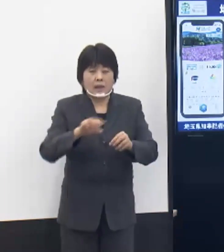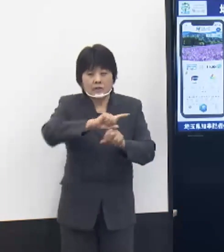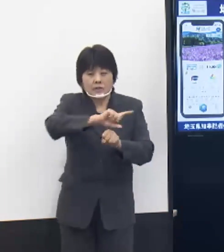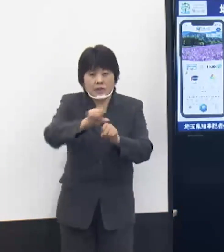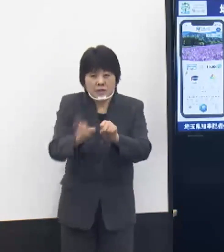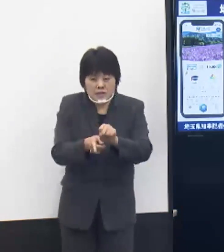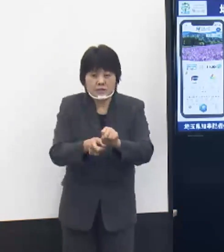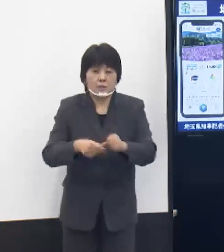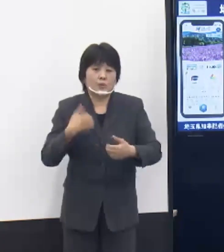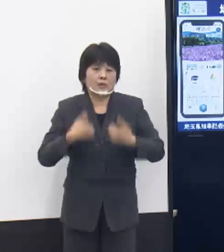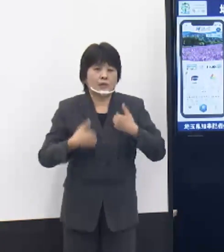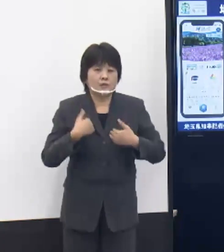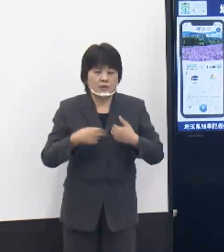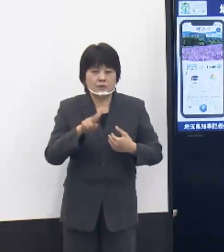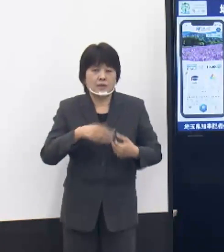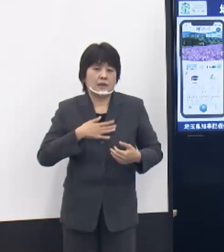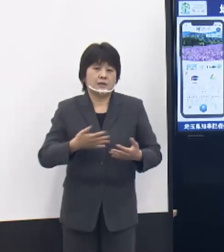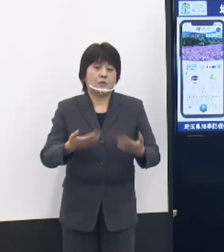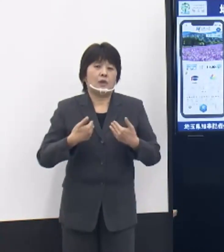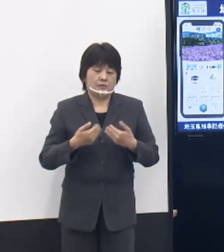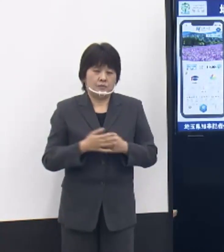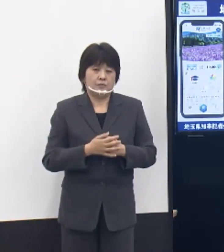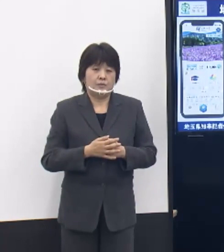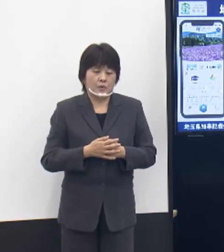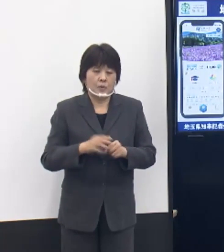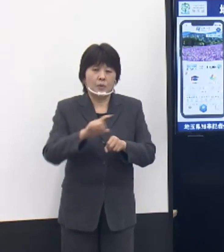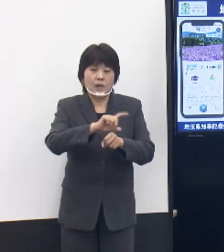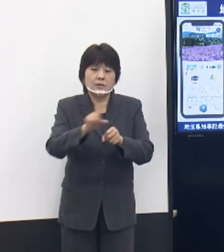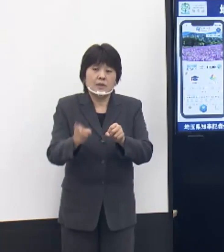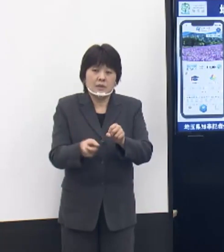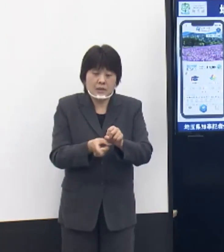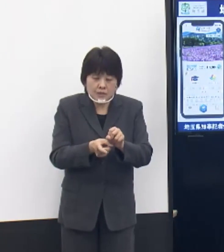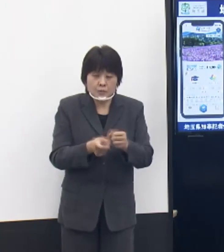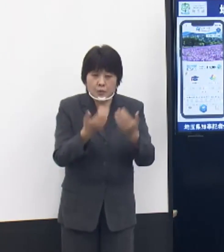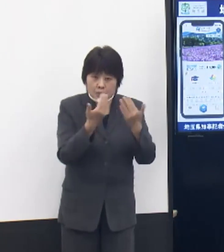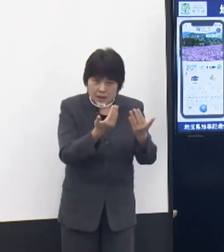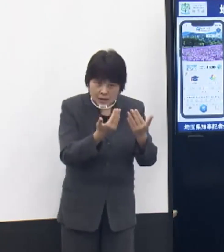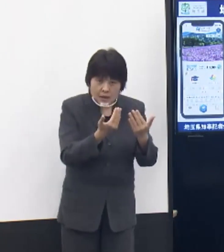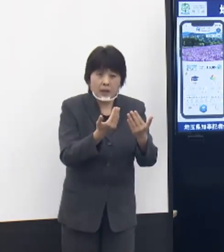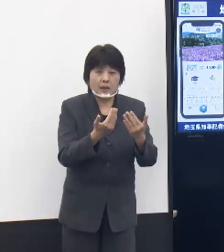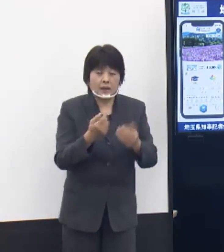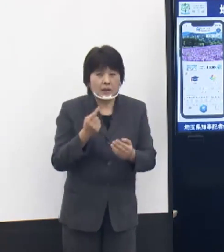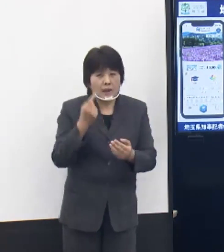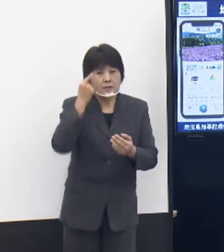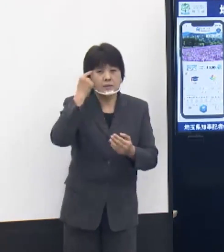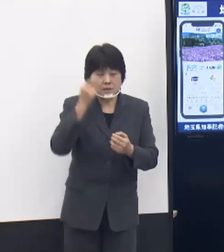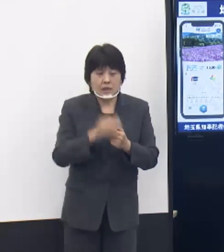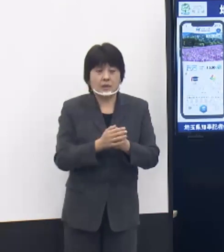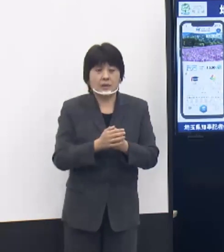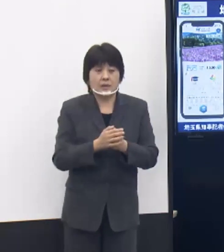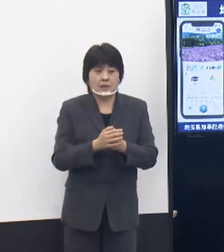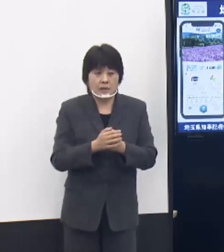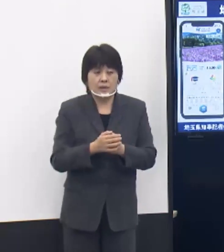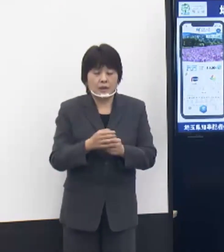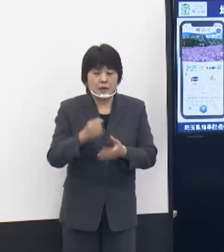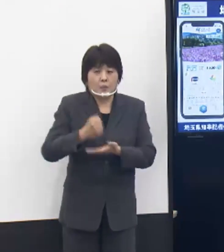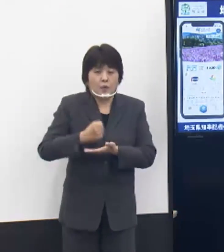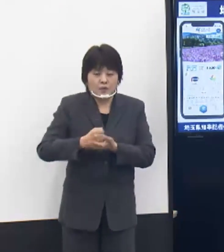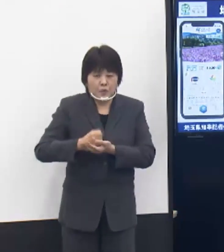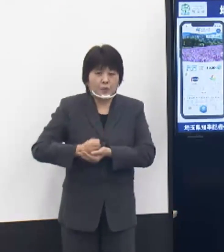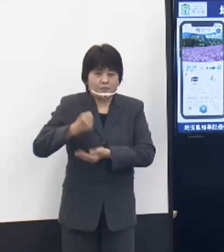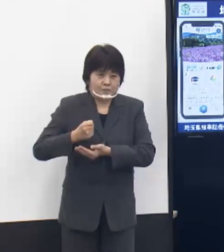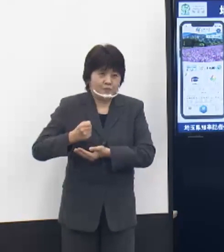であります。コンセプトは SDGs を学んで感じてポイントゲットであ